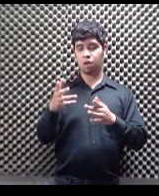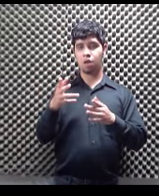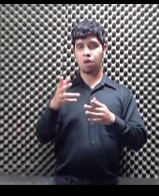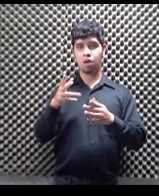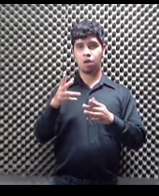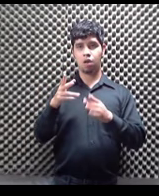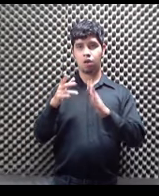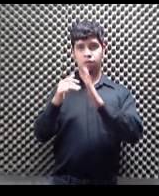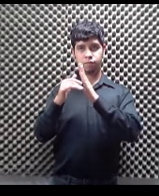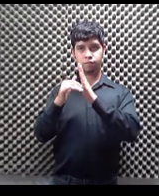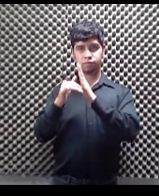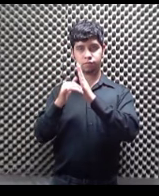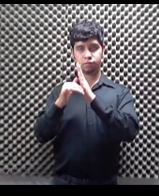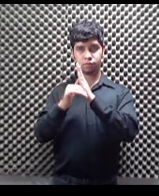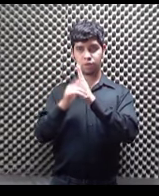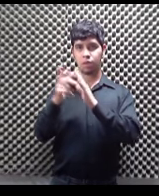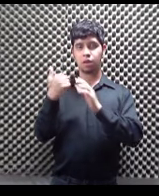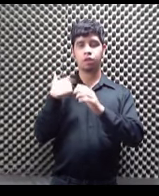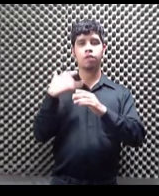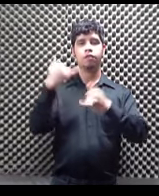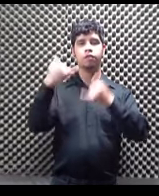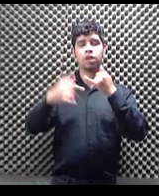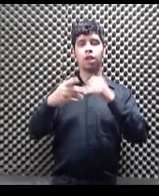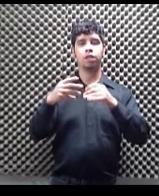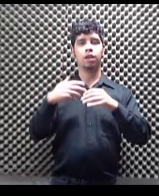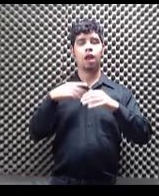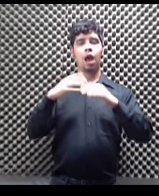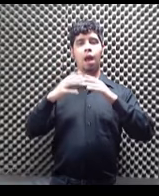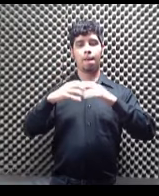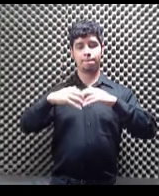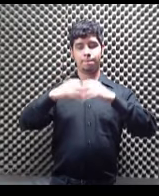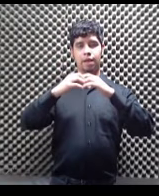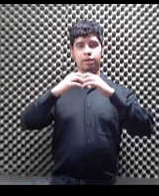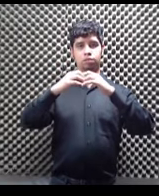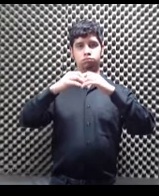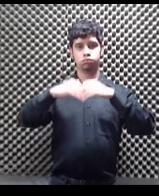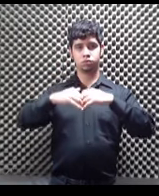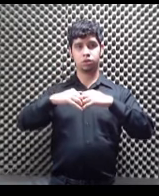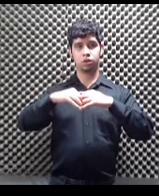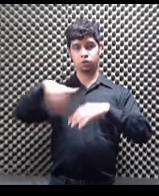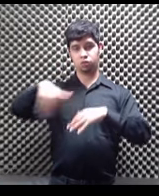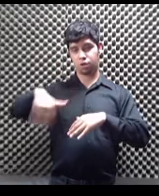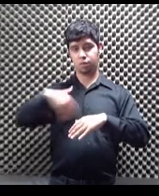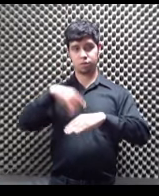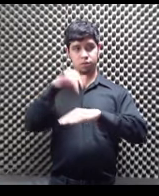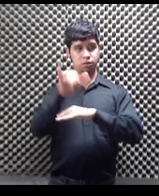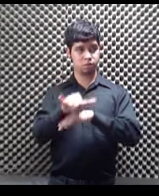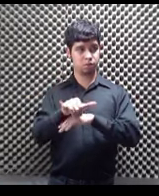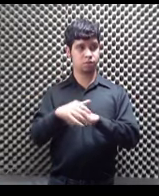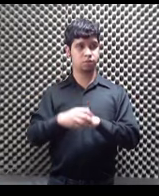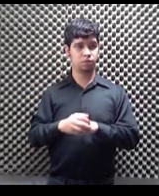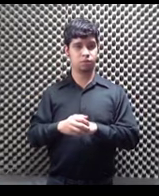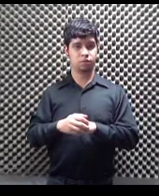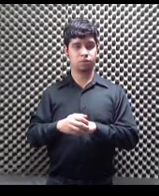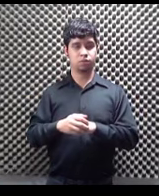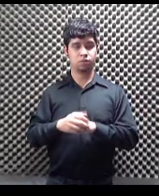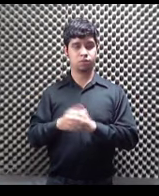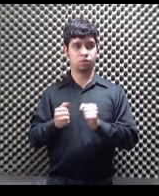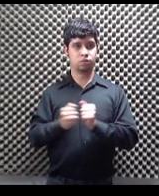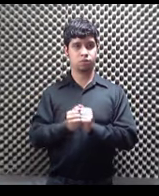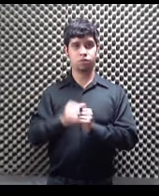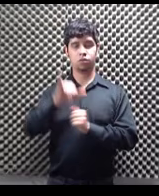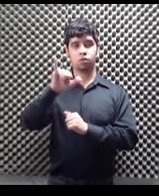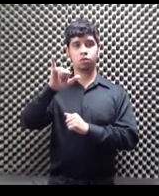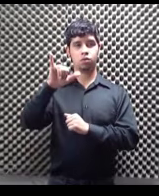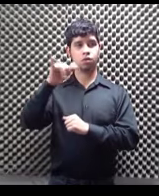No, base norteamericana en España que todavía permanece. Mira, cógete por ahí tu iPhone